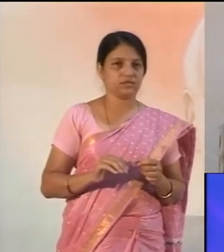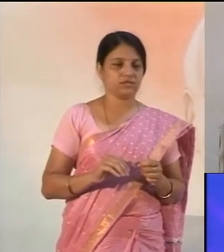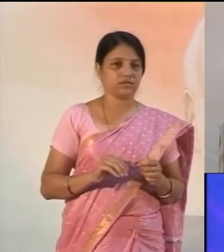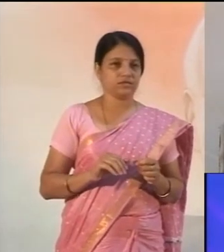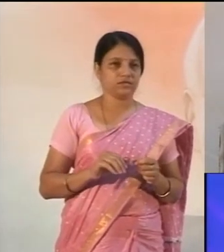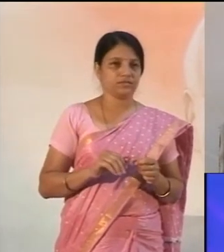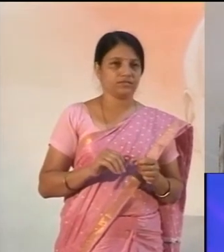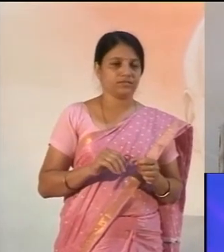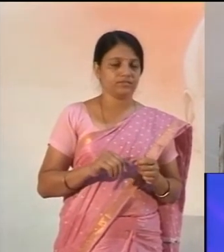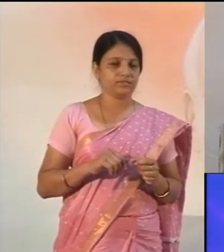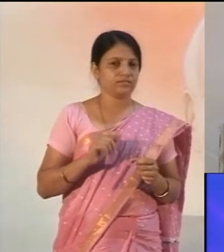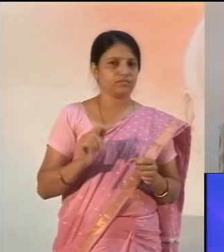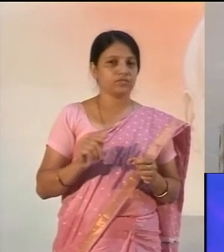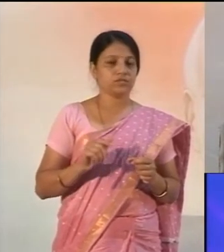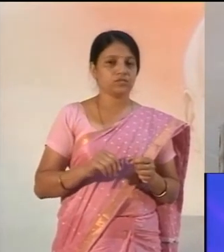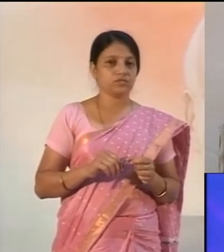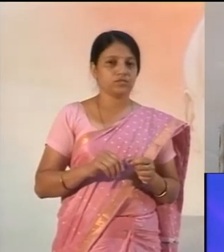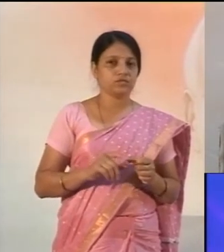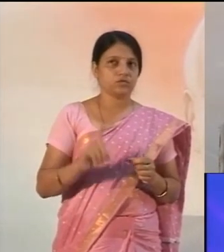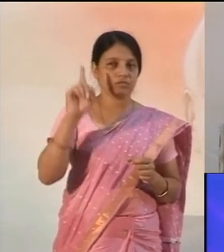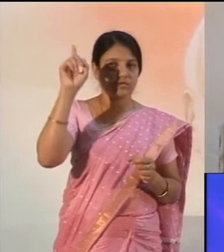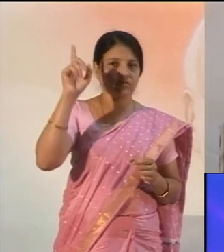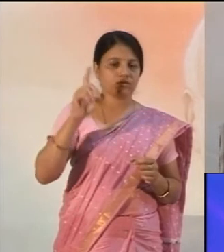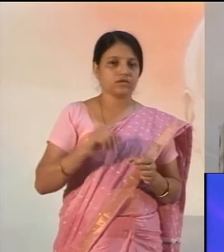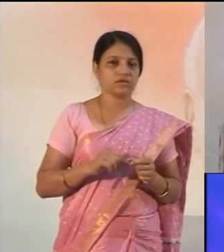जो भगवान को बहुत प्यार से याद करती थी।